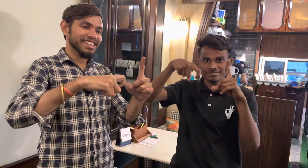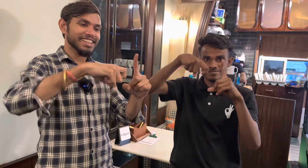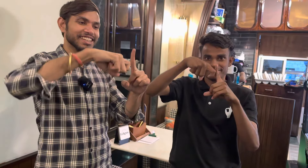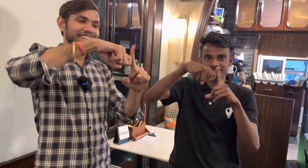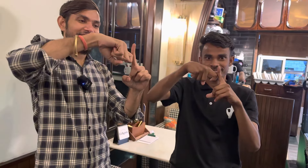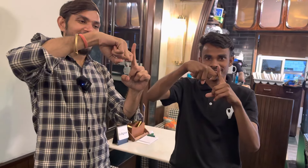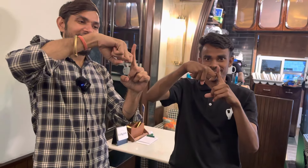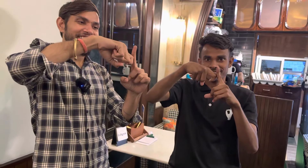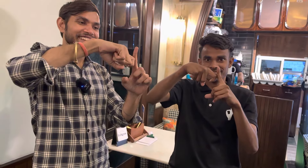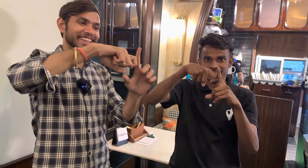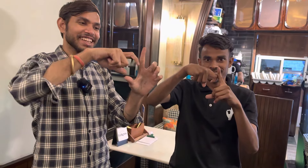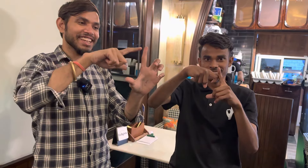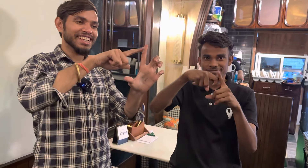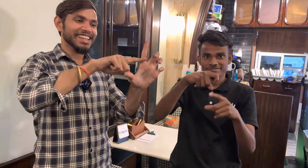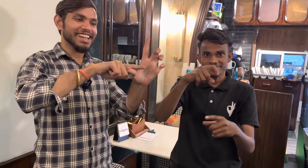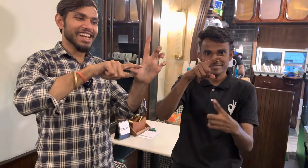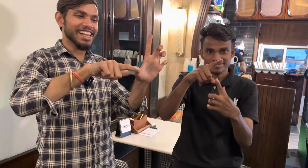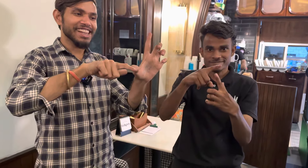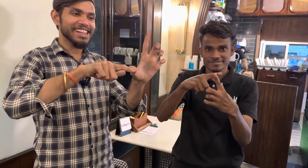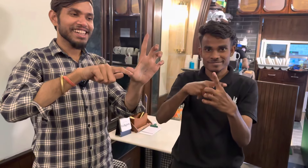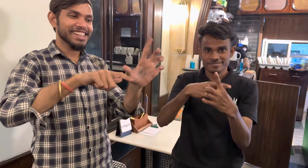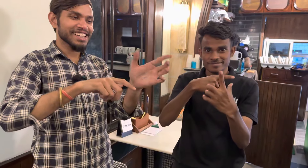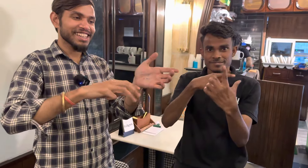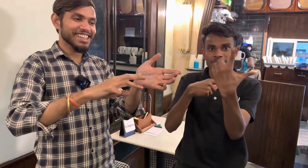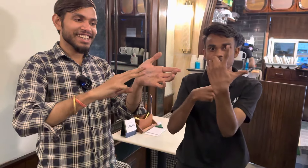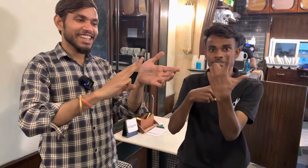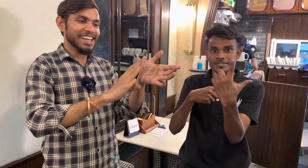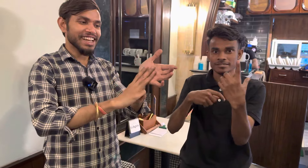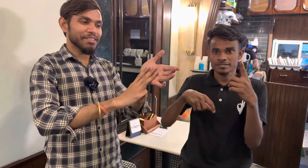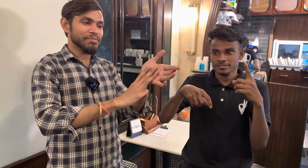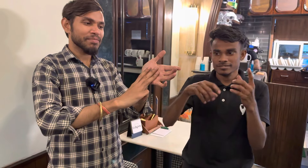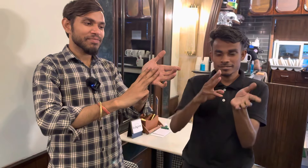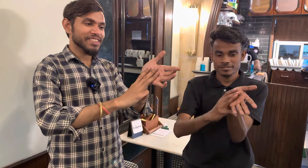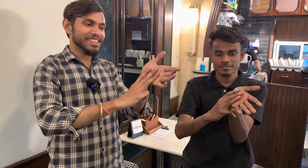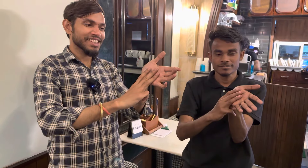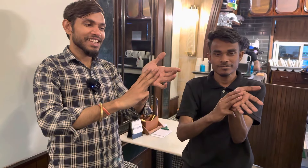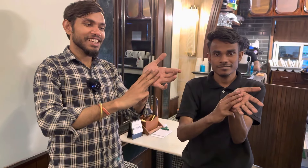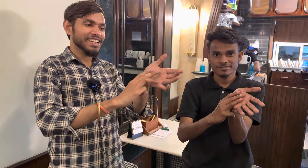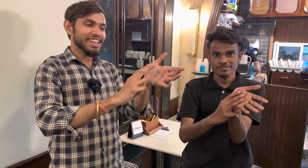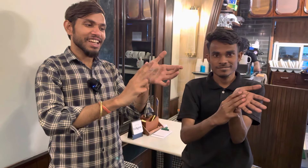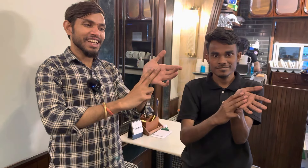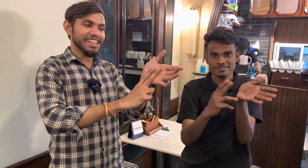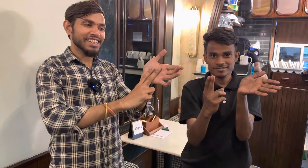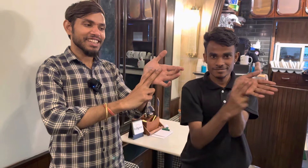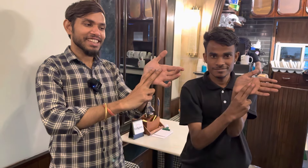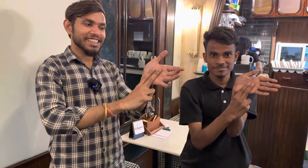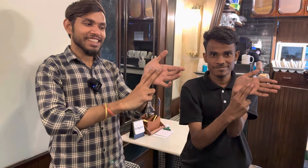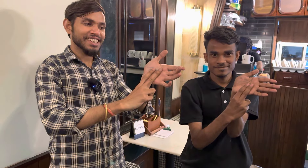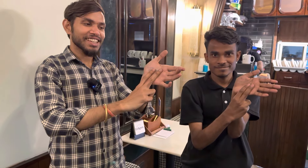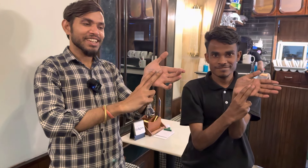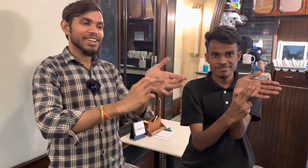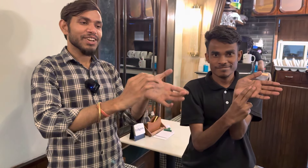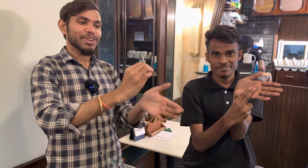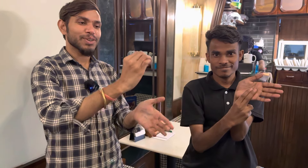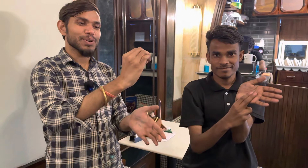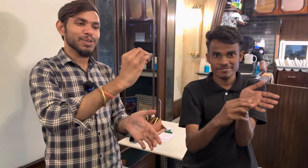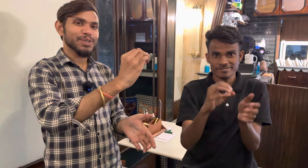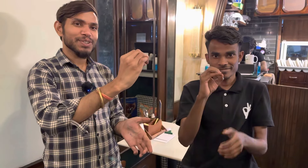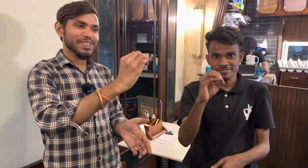then K, L, M, M, N, ये तो A to Z पूरा